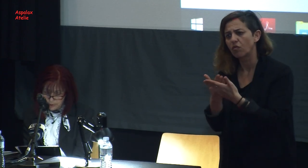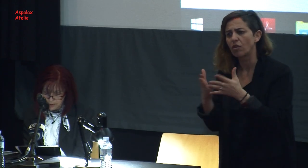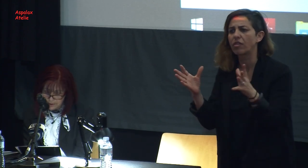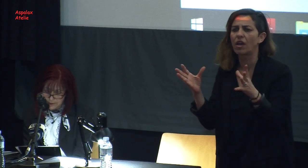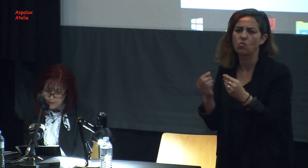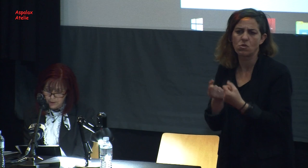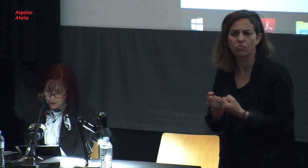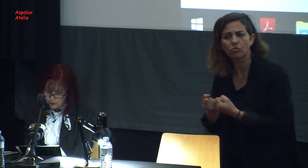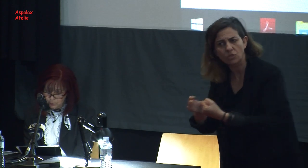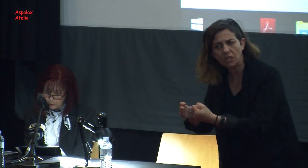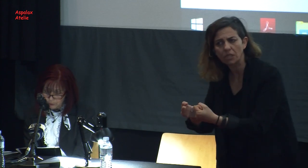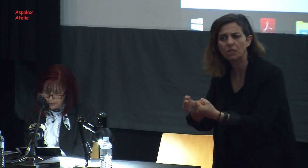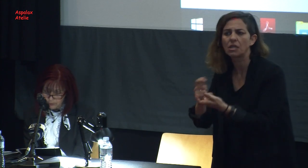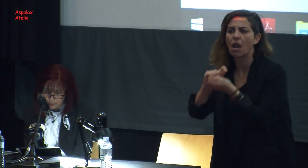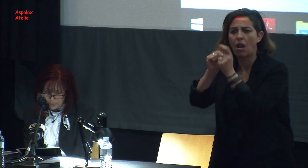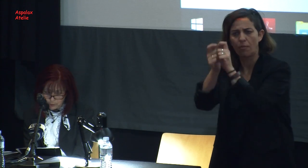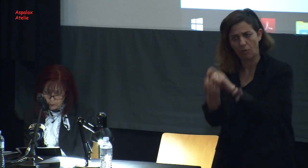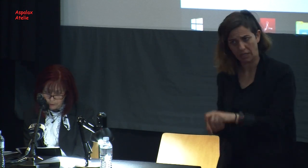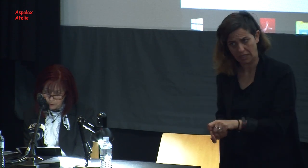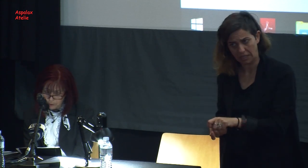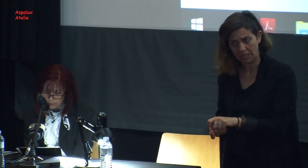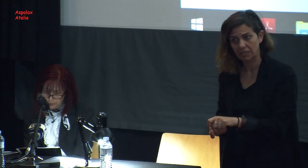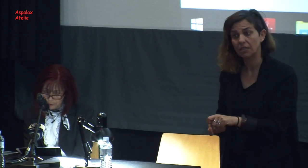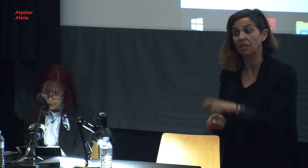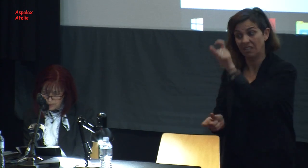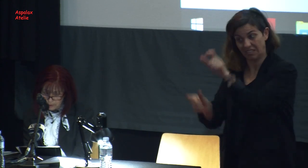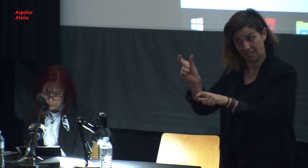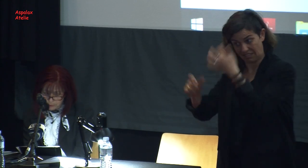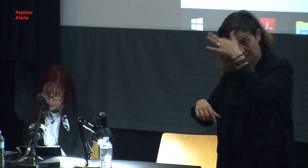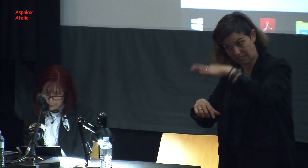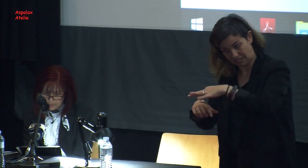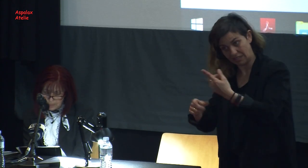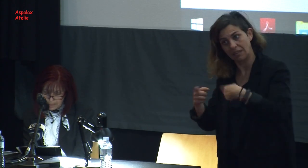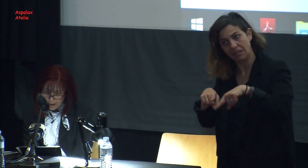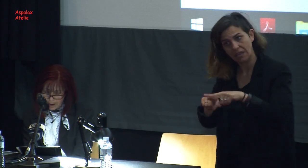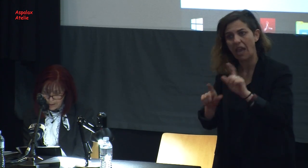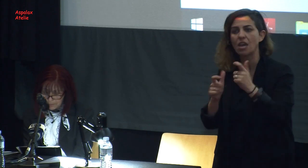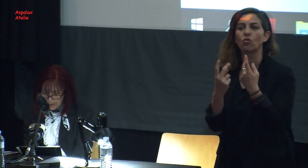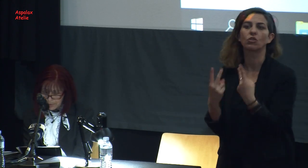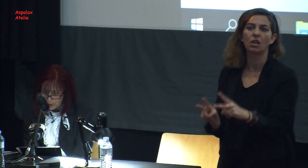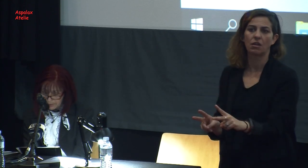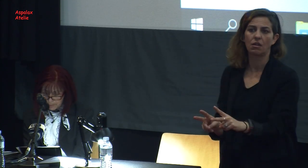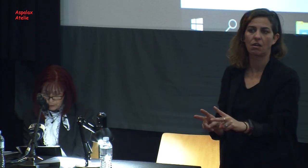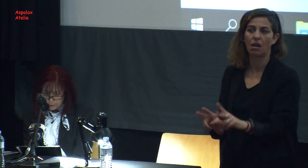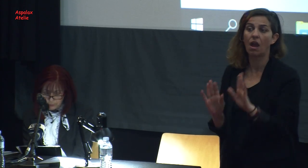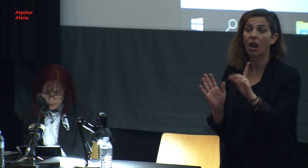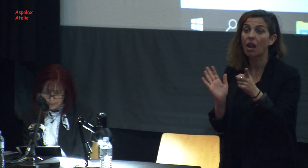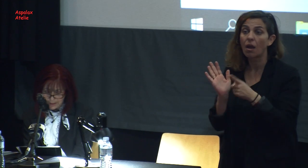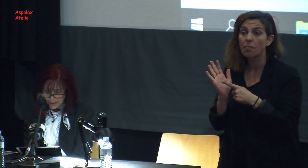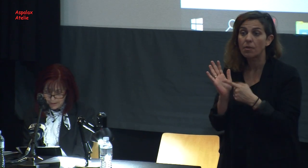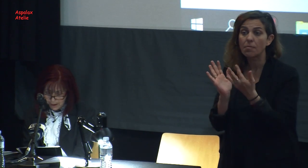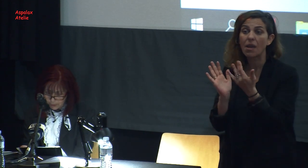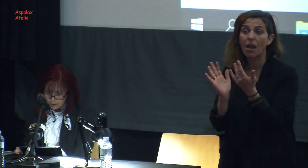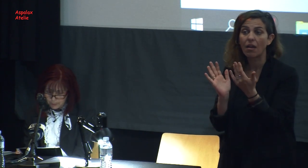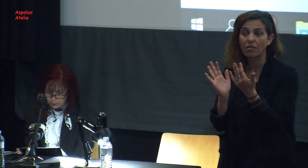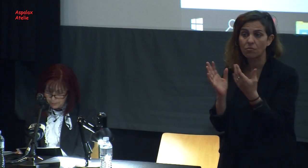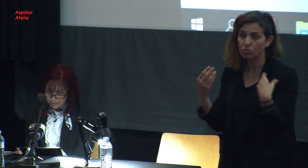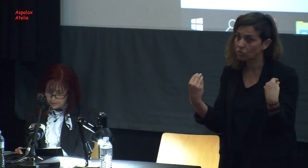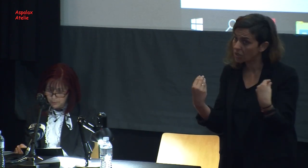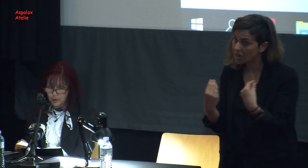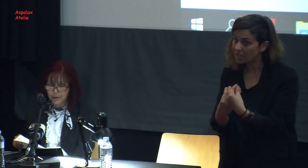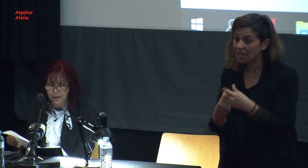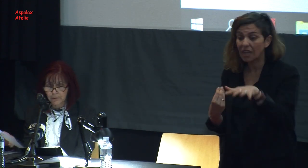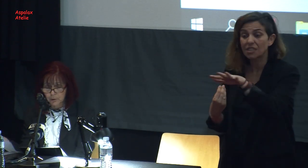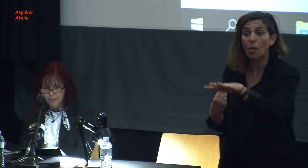και υποστήριξης τόσο των ίδιων των πασχόντων όσο και των οικογενειών τους. Αλλά πρέπει ο αριθμός τους να είναι ανάλογος με